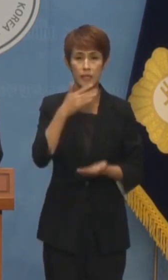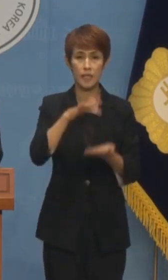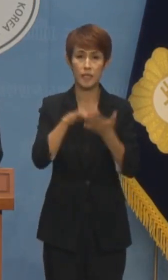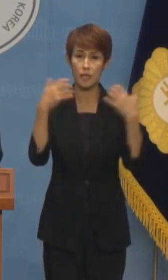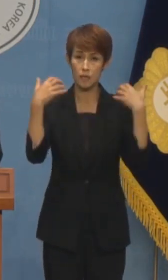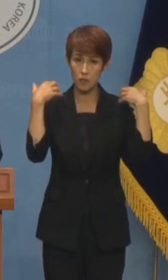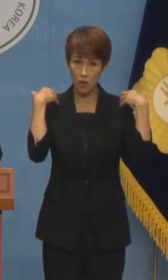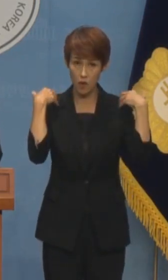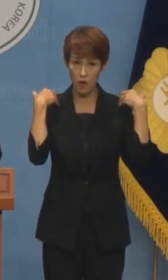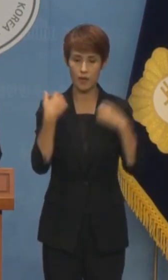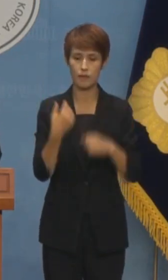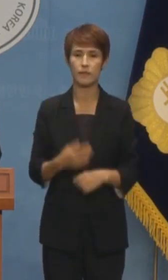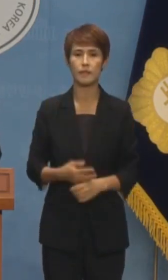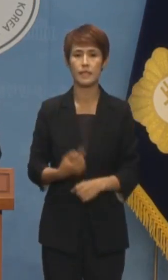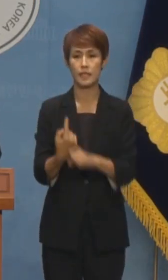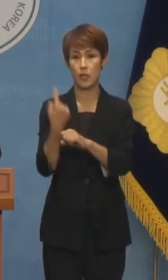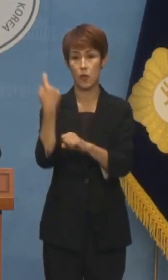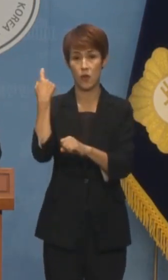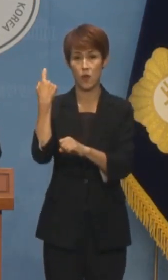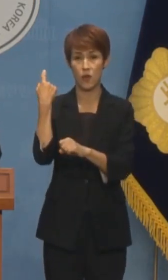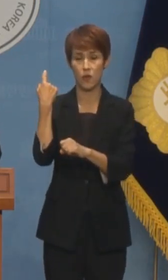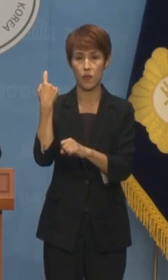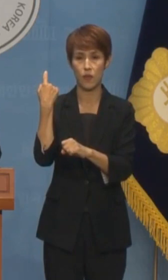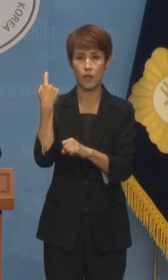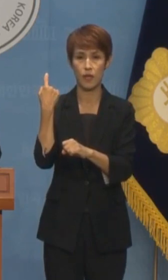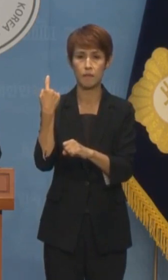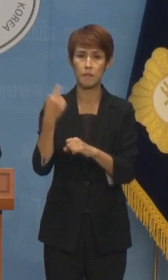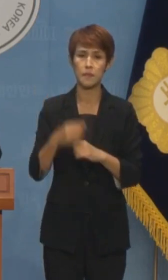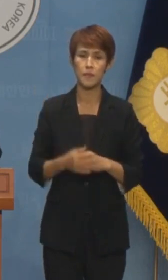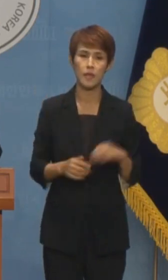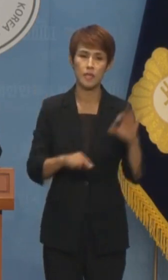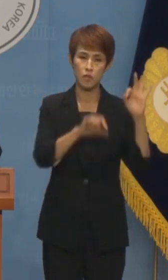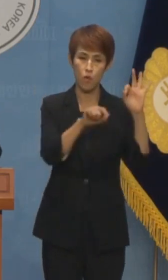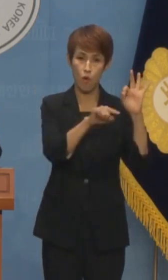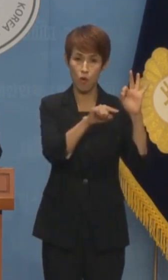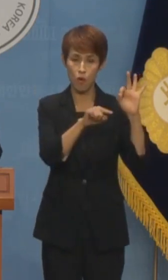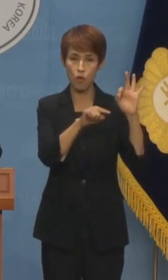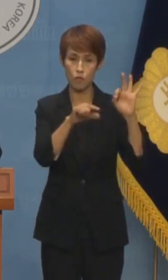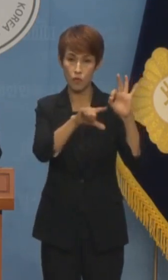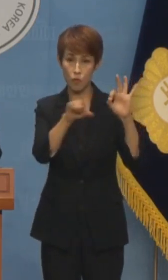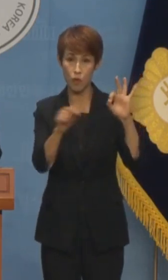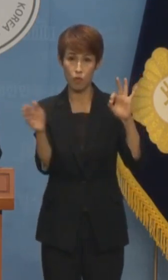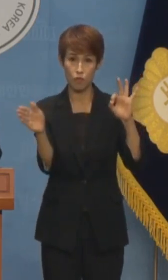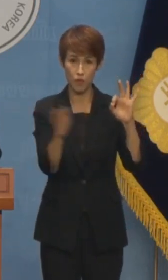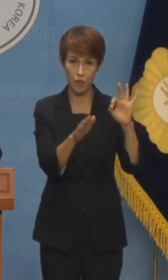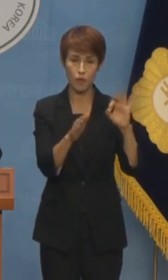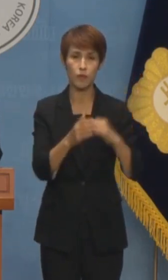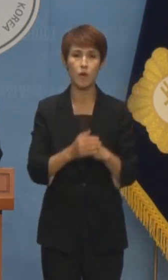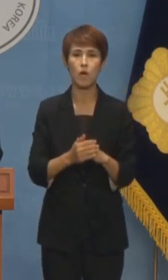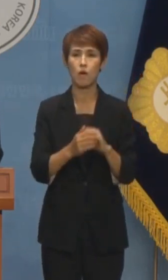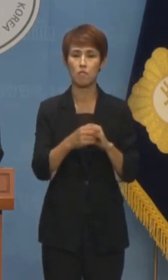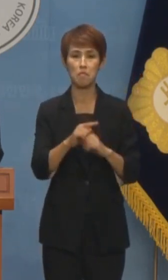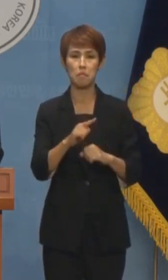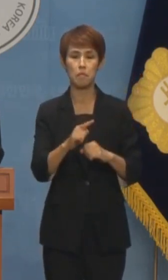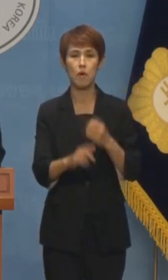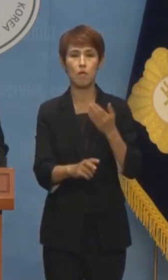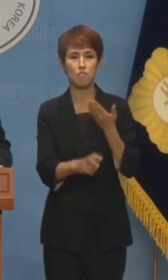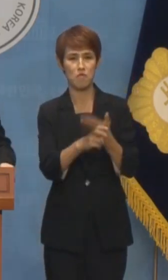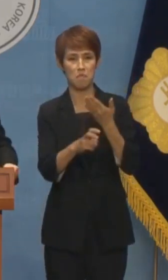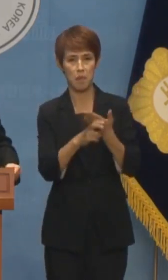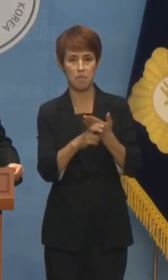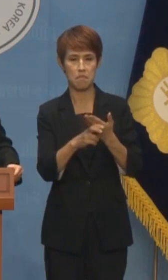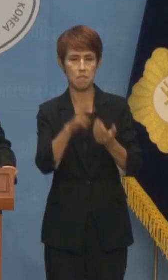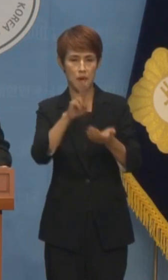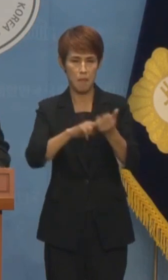식품의약품안전처가 작년 수능을 앞두고 10월 중순부터 2주간 실시한 식품의약품 부당 광고 및 불법 유통 판매 집중